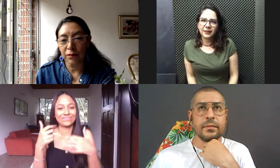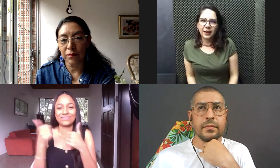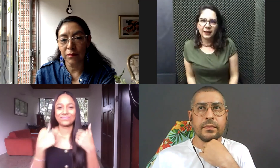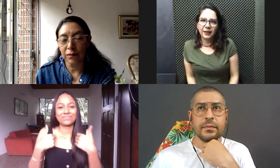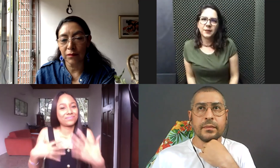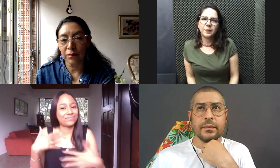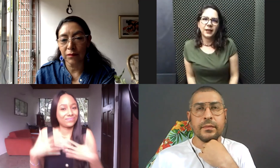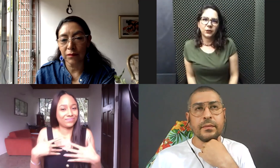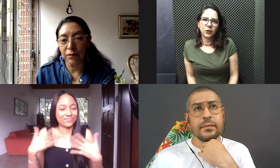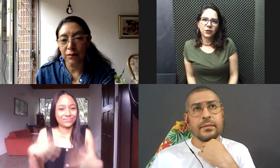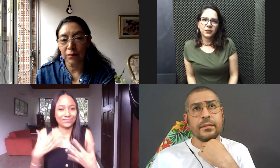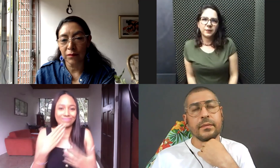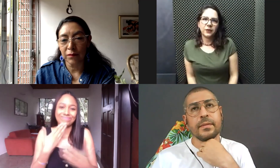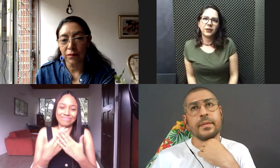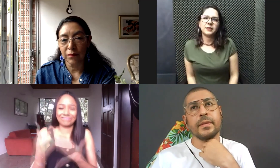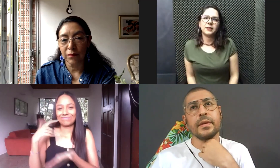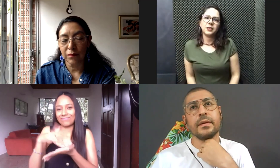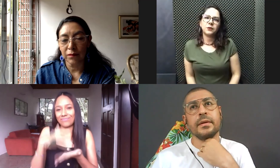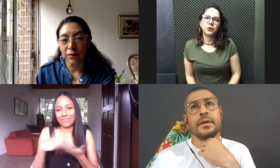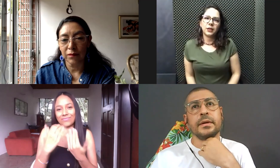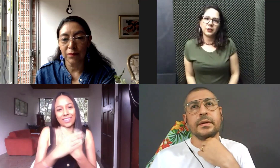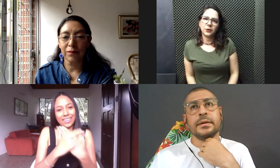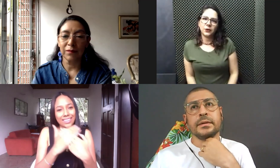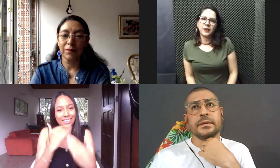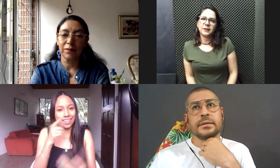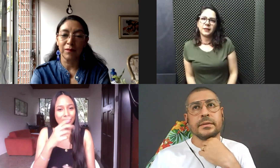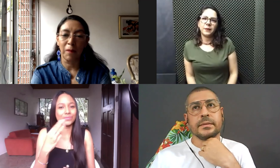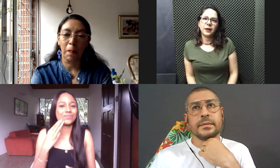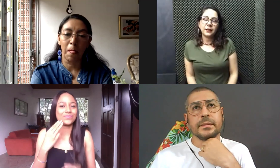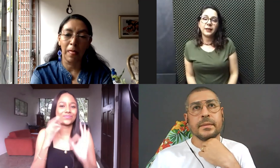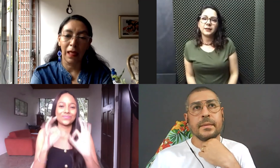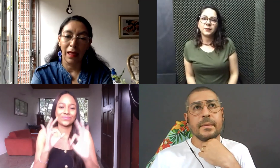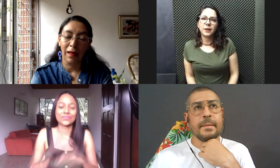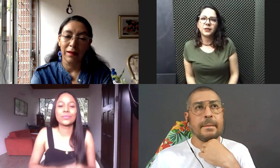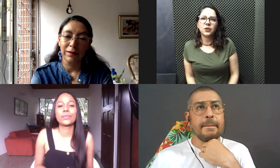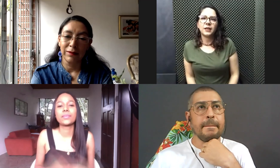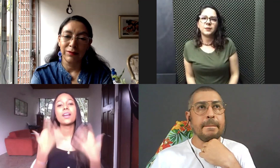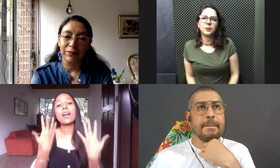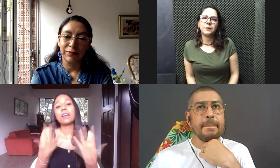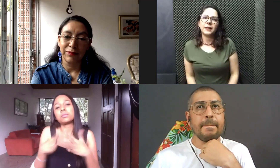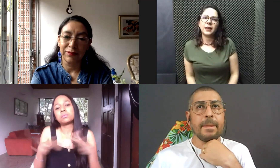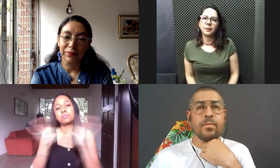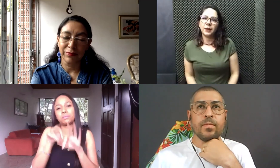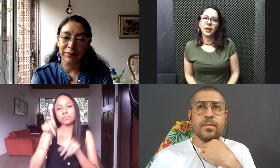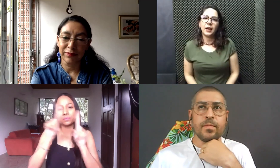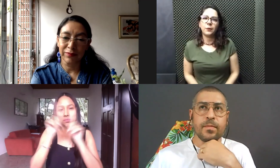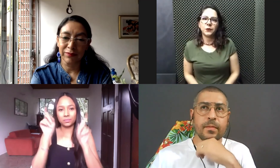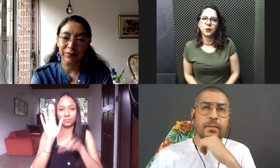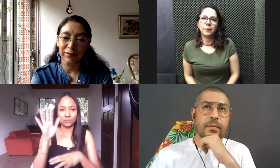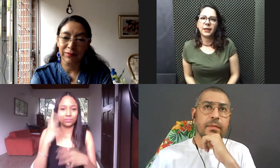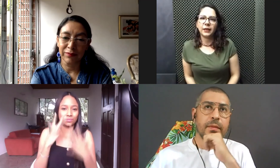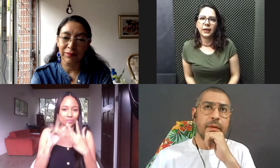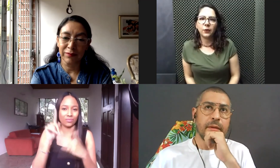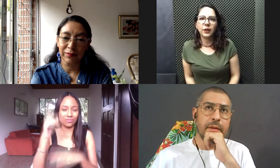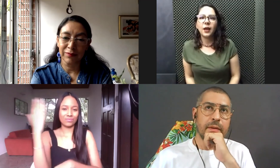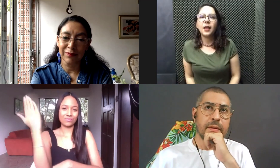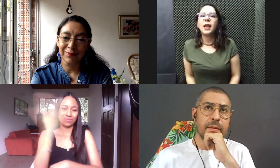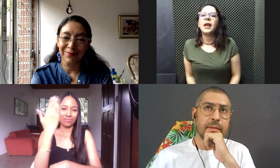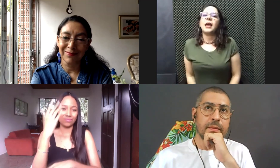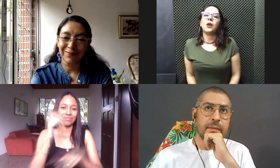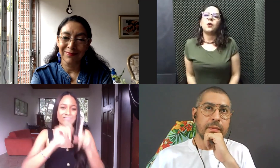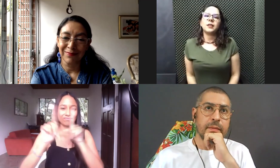Buenas tardes para todos, espero que estén disfrutando de este espacio. Gracias por invitarme a la profesora María